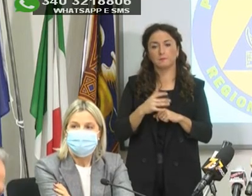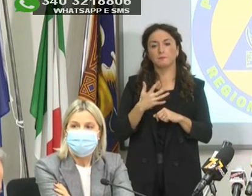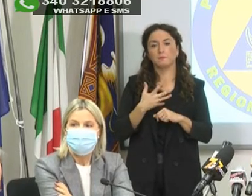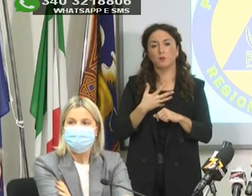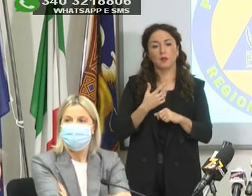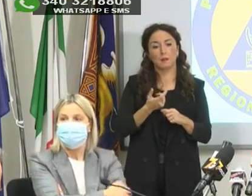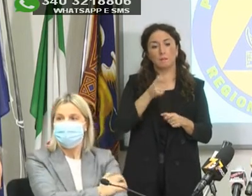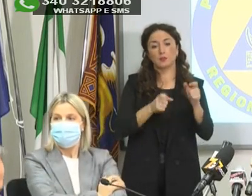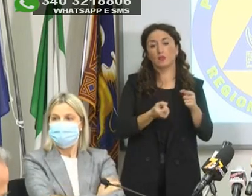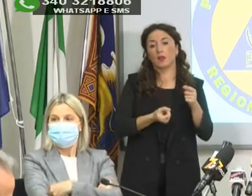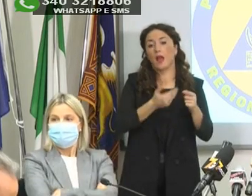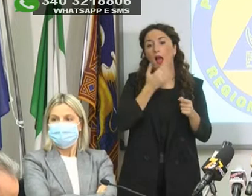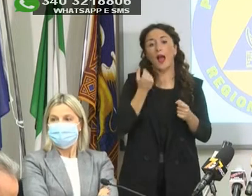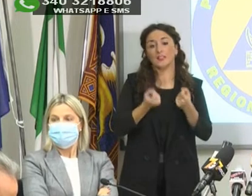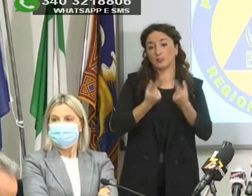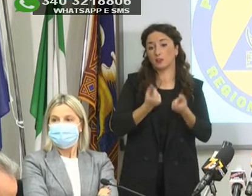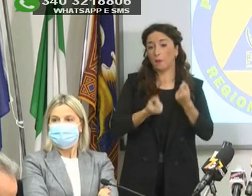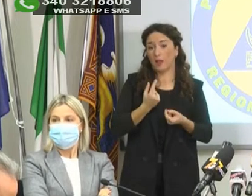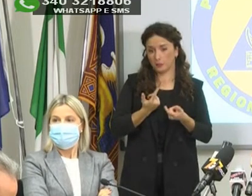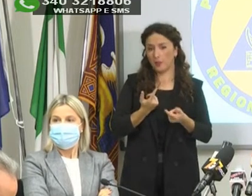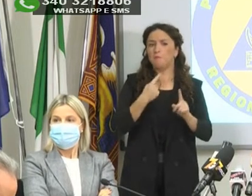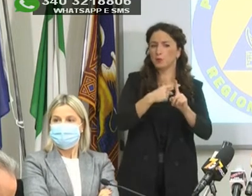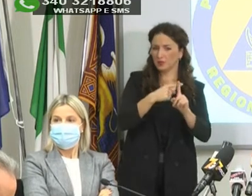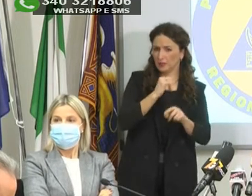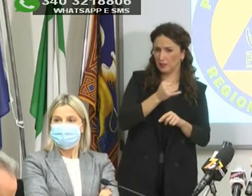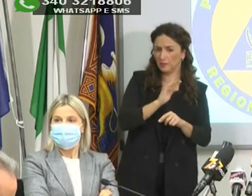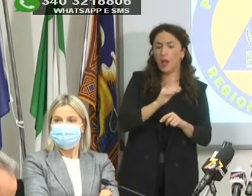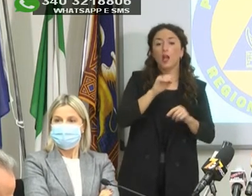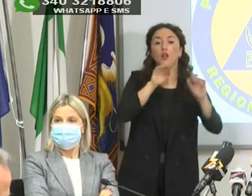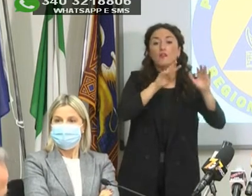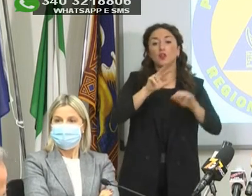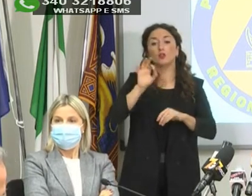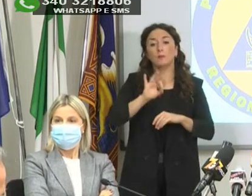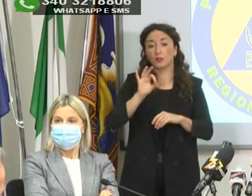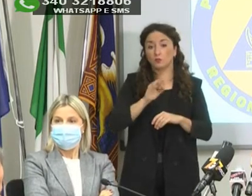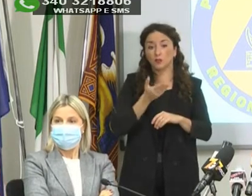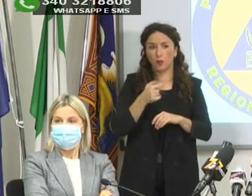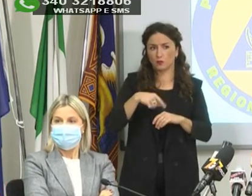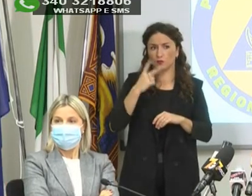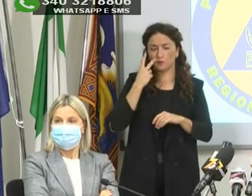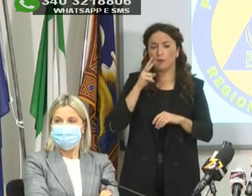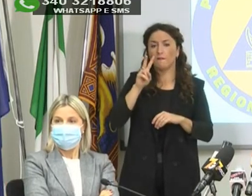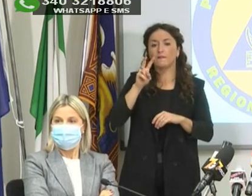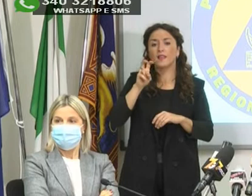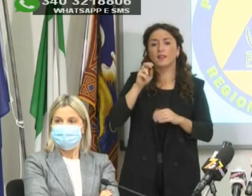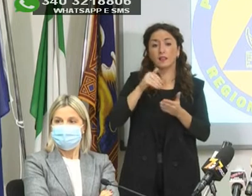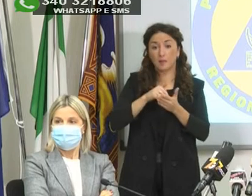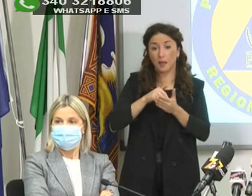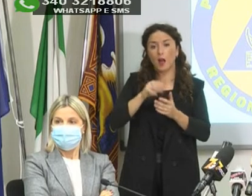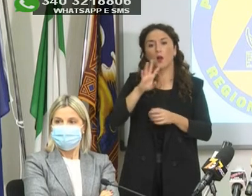di asintomatici, cioè persone che sono positive al 98%, avete visto oggi su